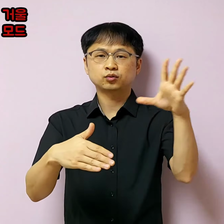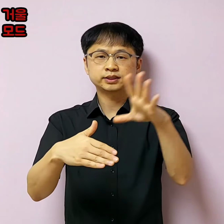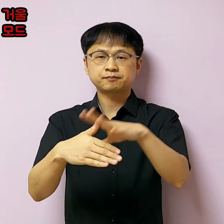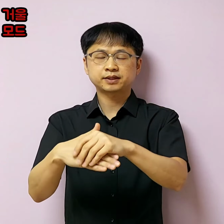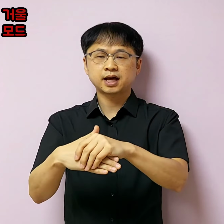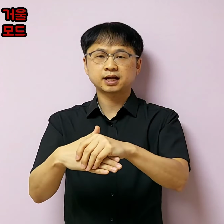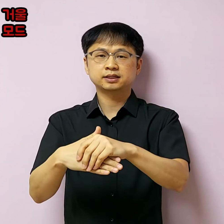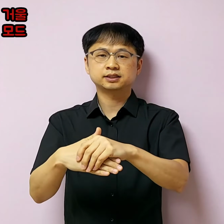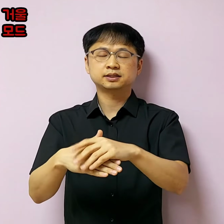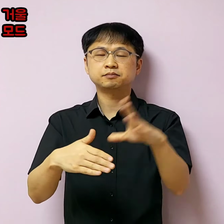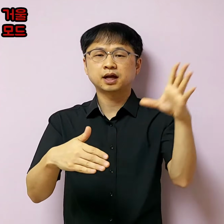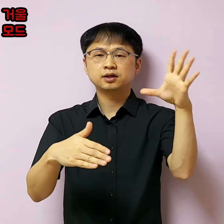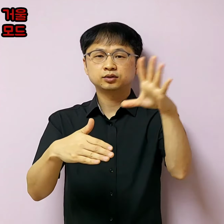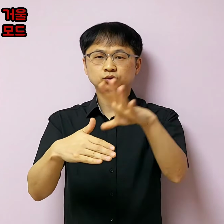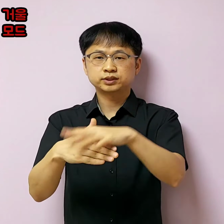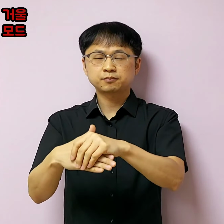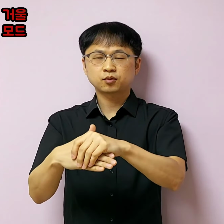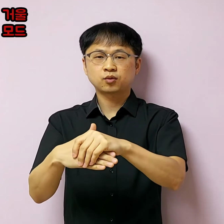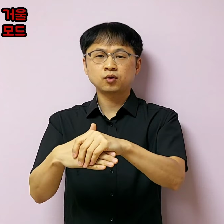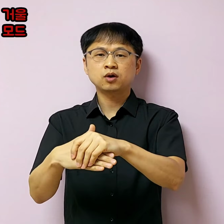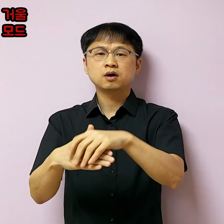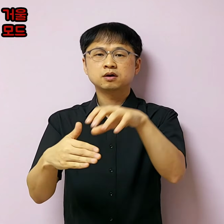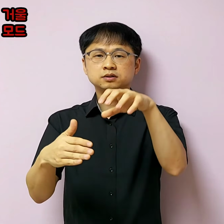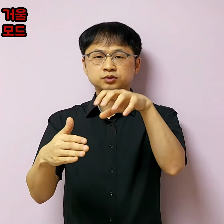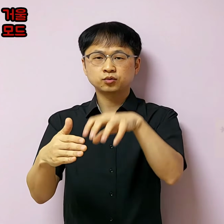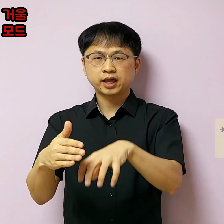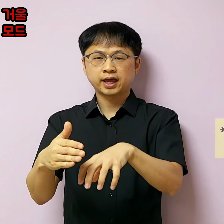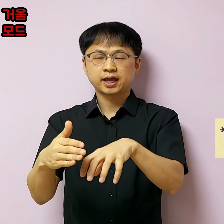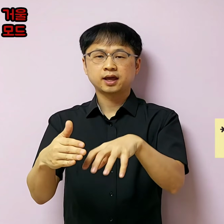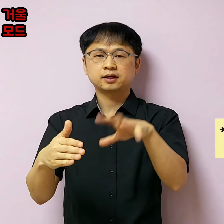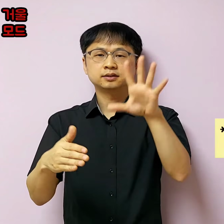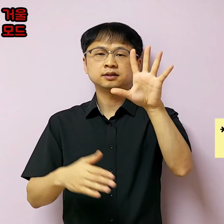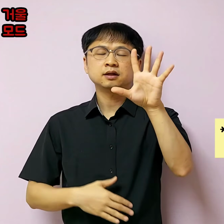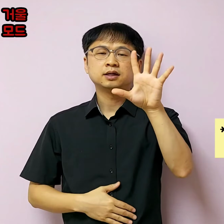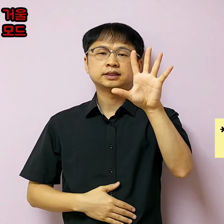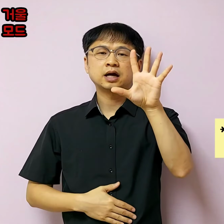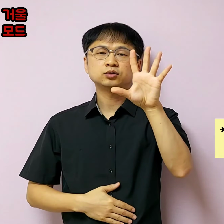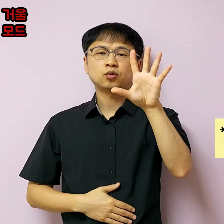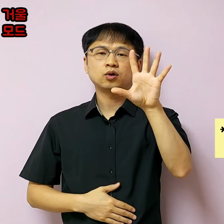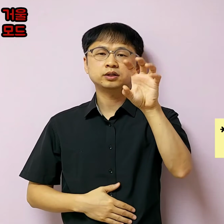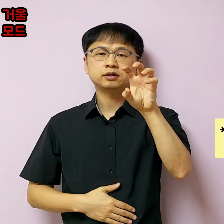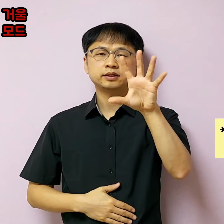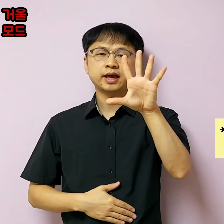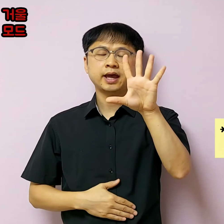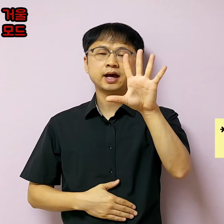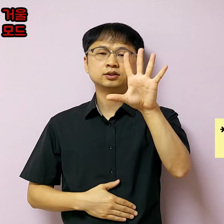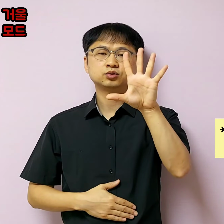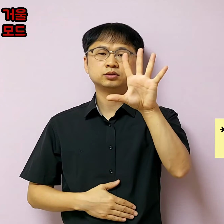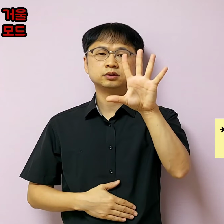손 잡다라는 뜻이 됩니다. 손 잡고 그 손에 하는 장소, 어디에